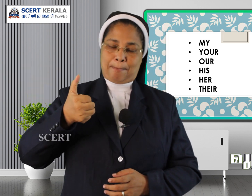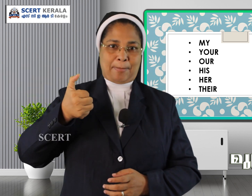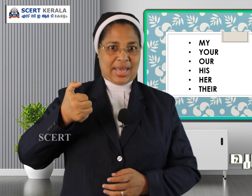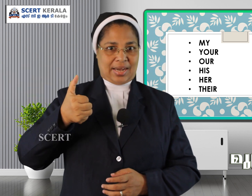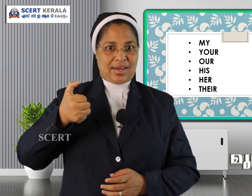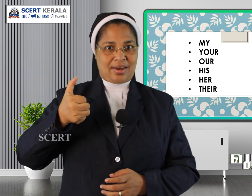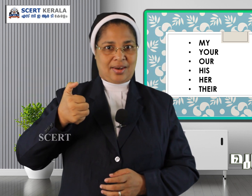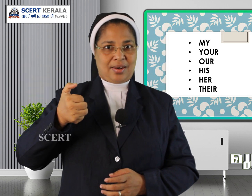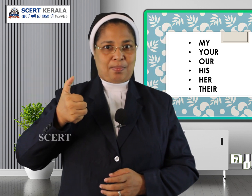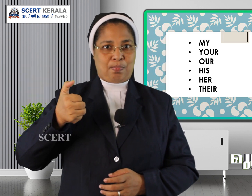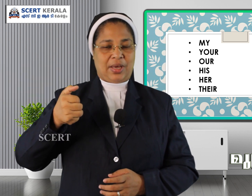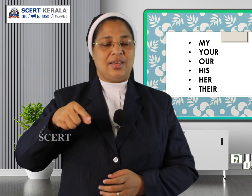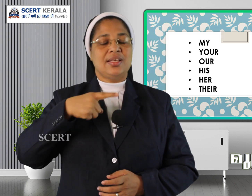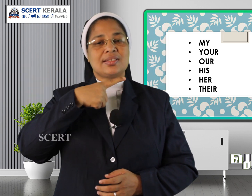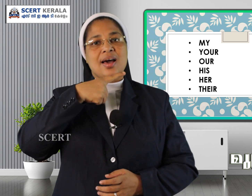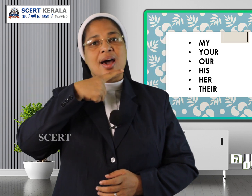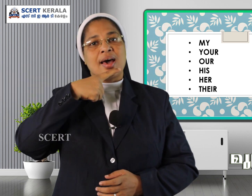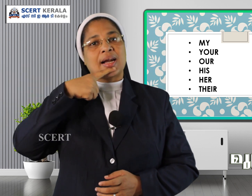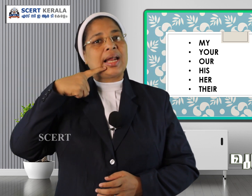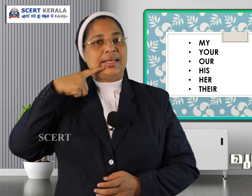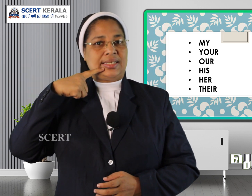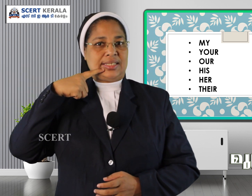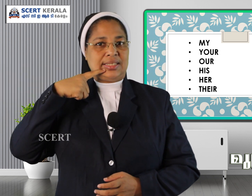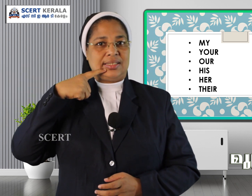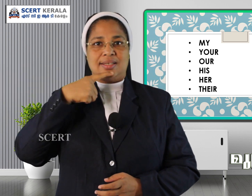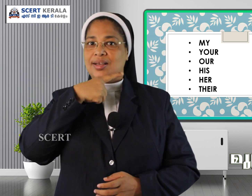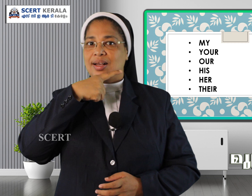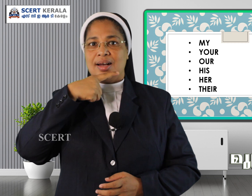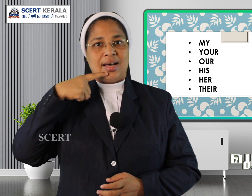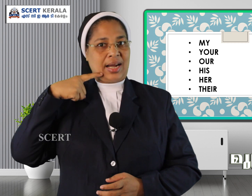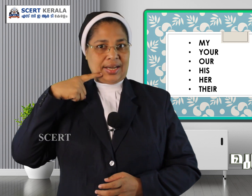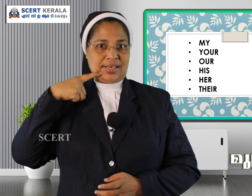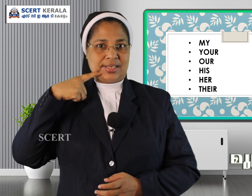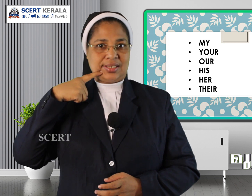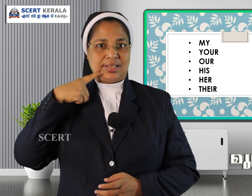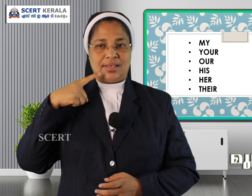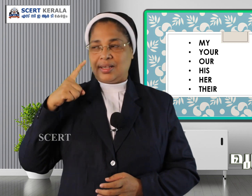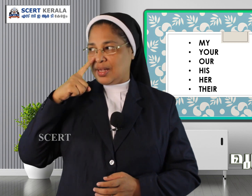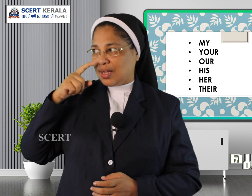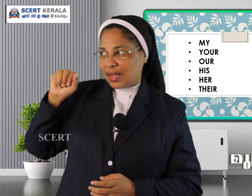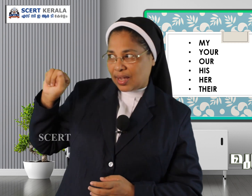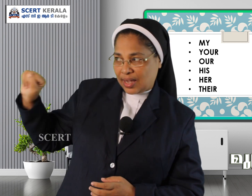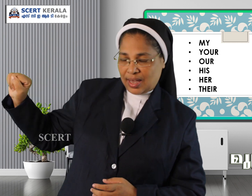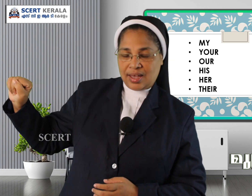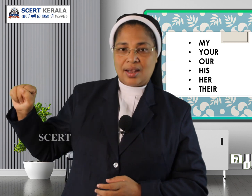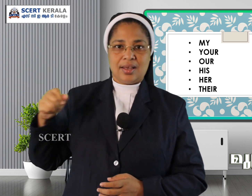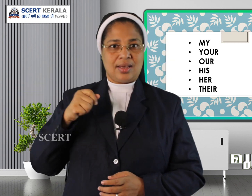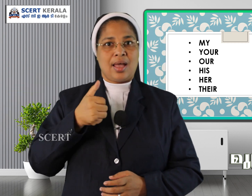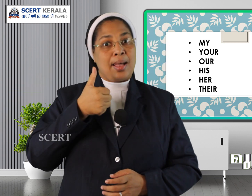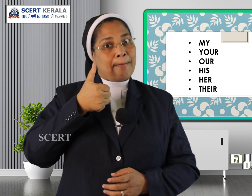പെൻ, പെൻ ഈസ് റെഡ്, റെഡ്. ഹെയർ,